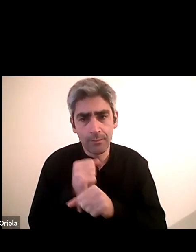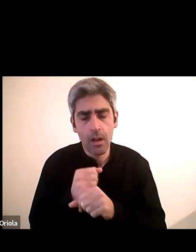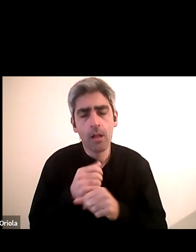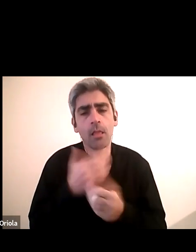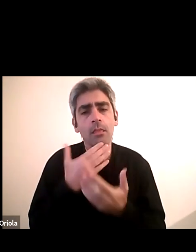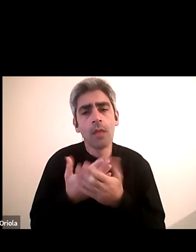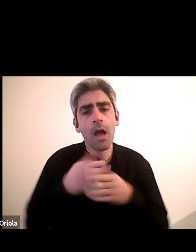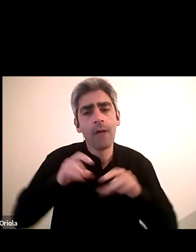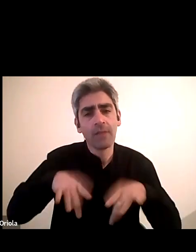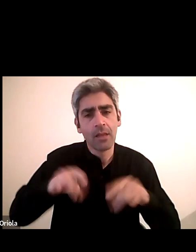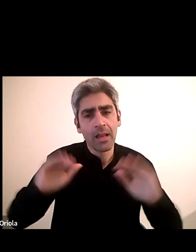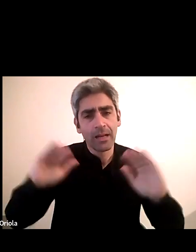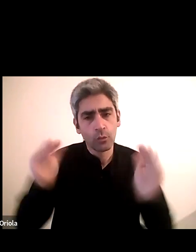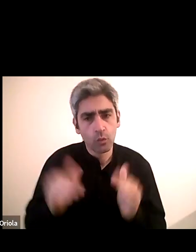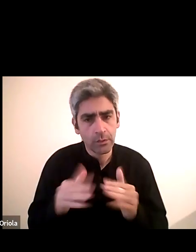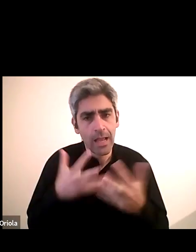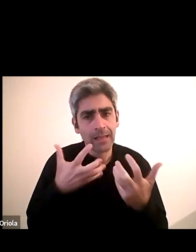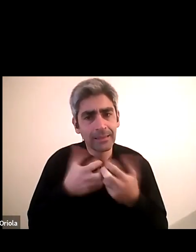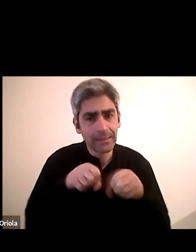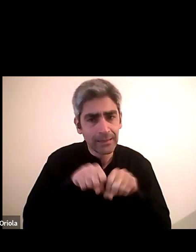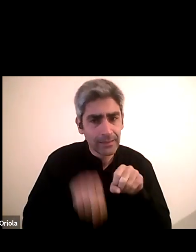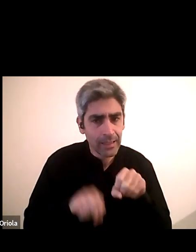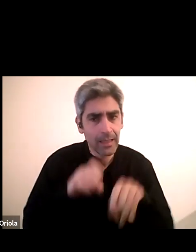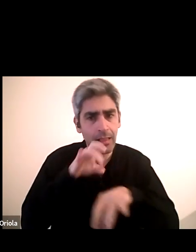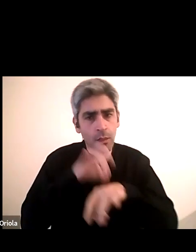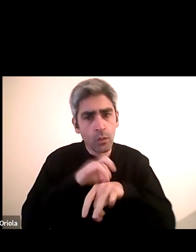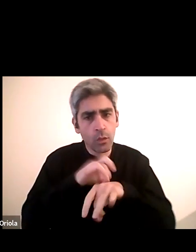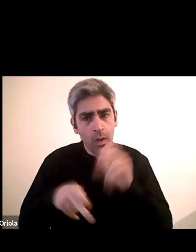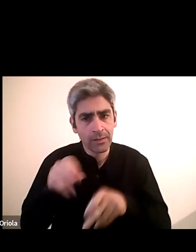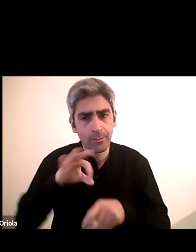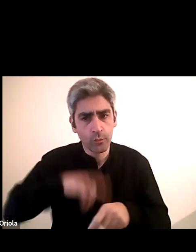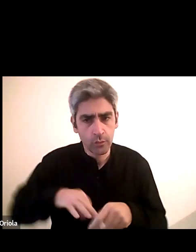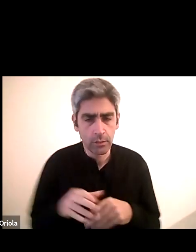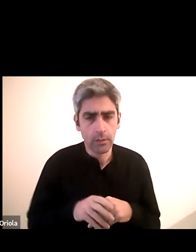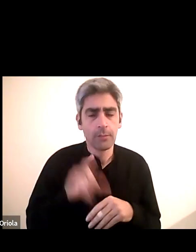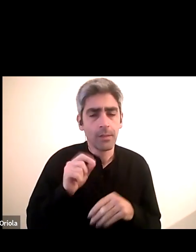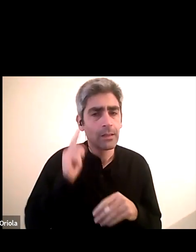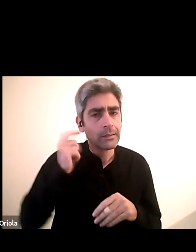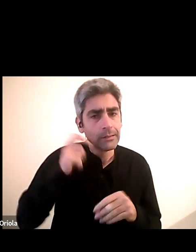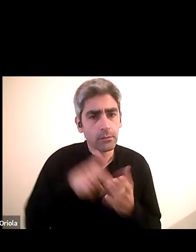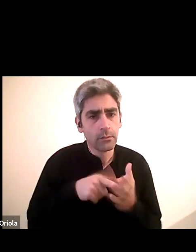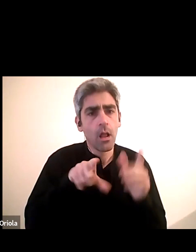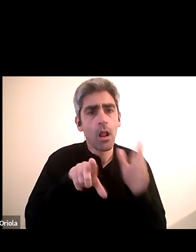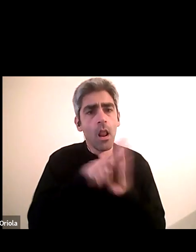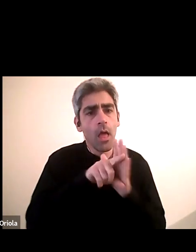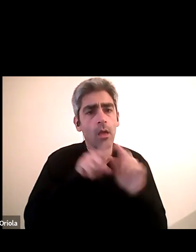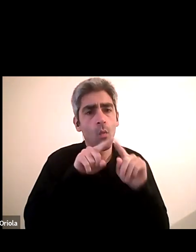acidentes e as doenças. É necessário um dos artigos essenciais da Lei Quadro,